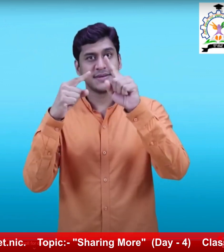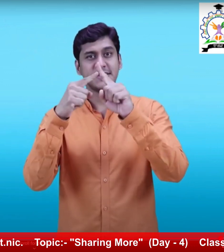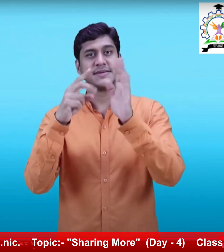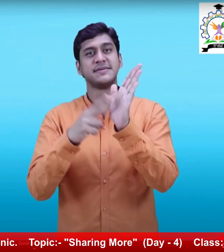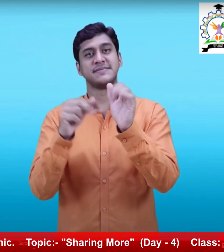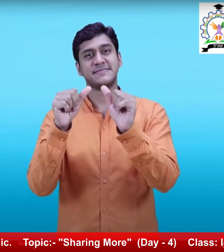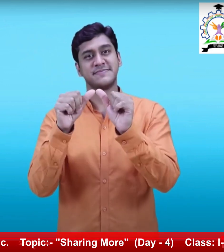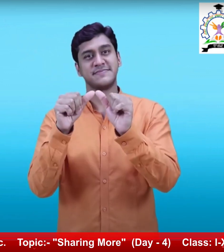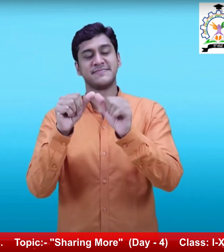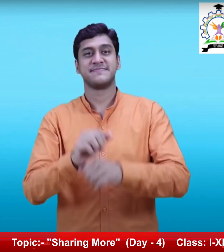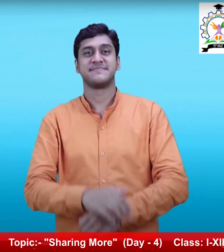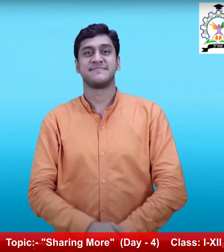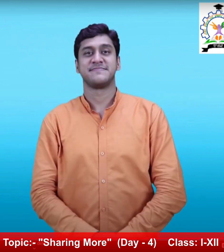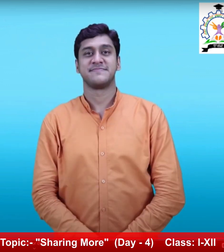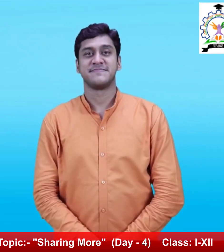पटना,